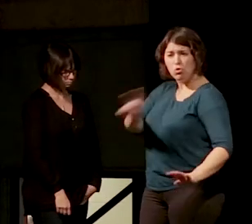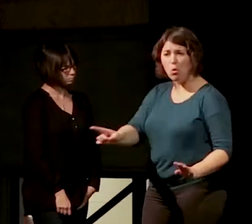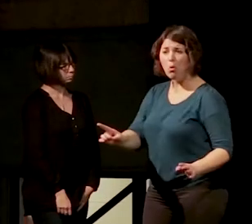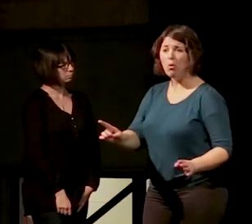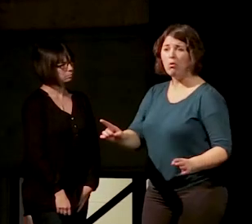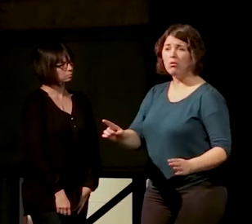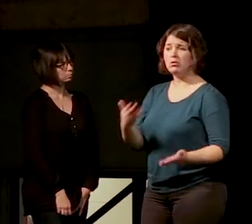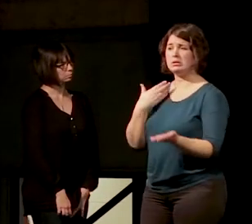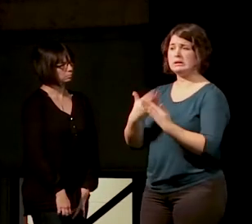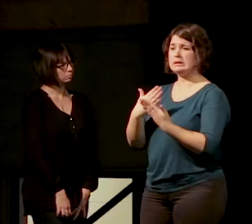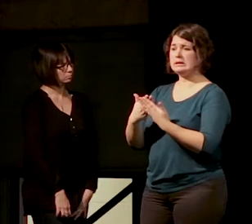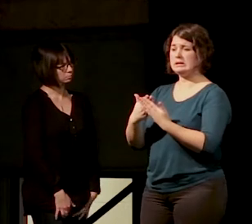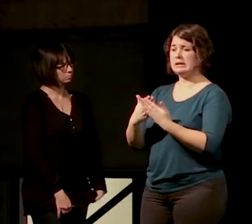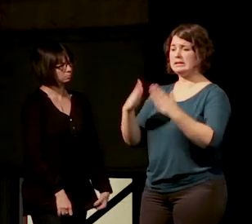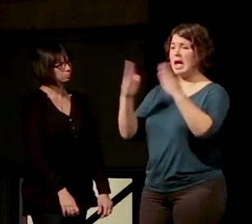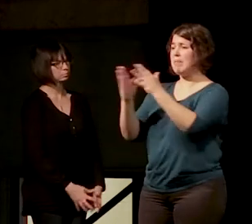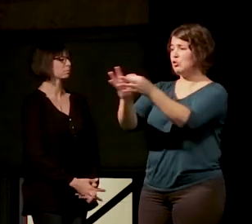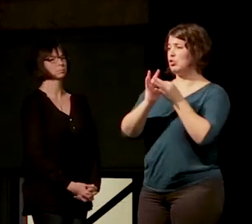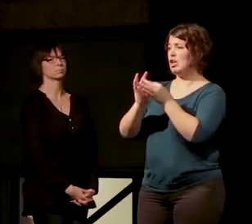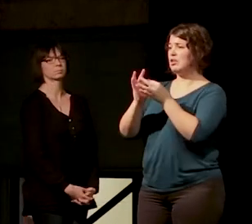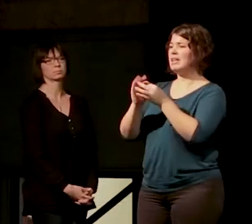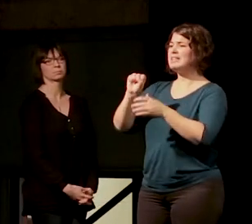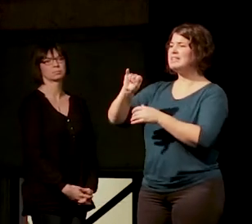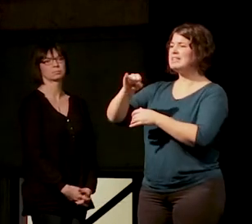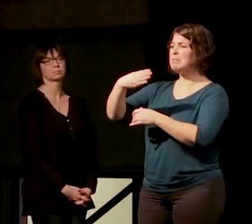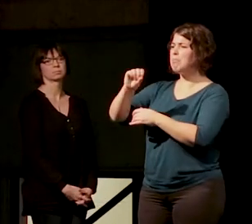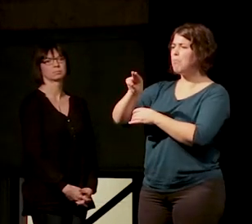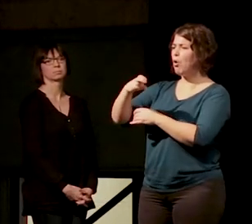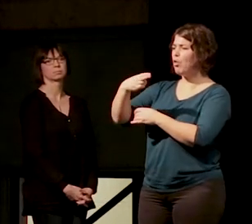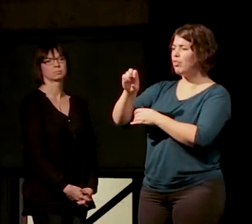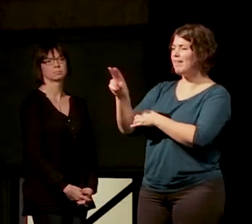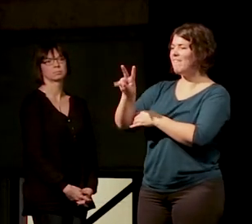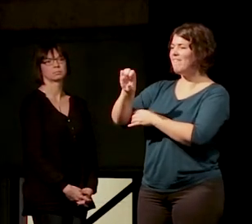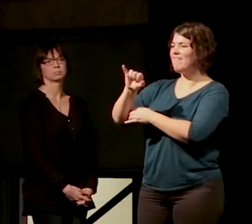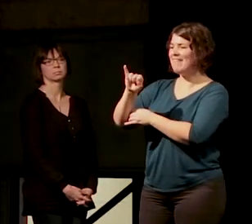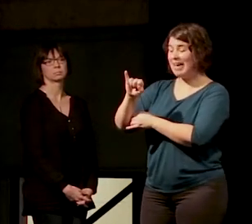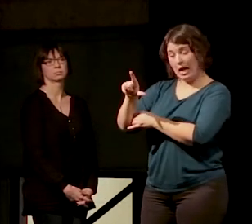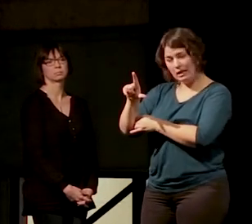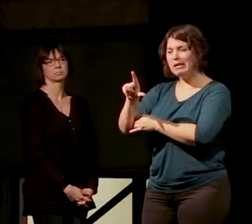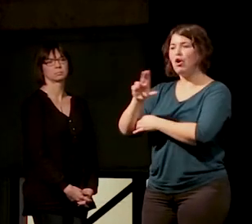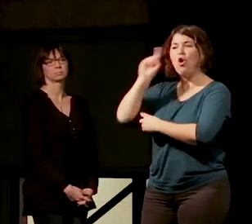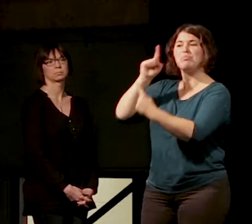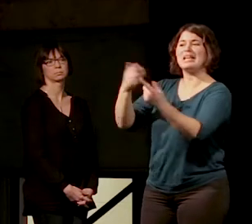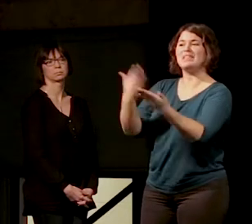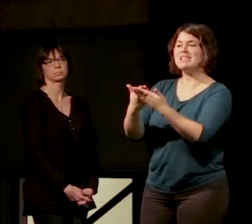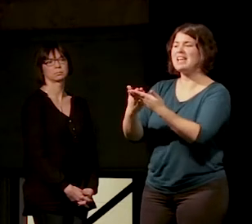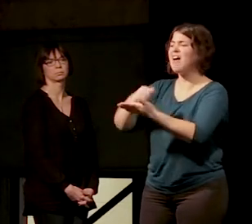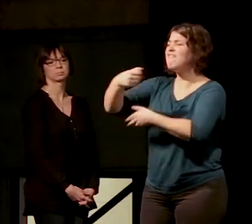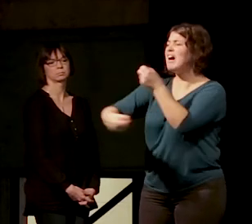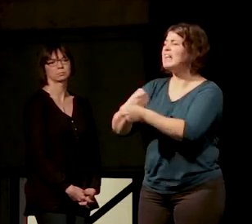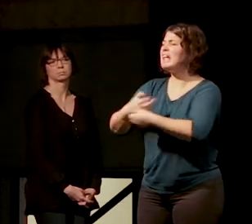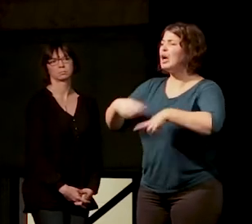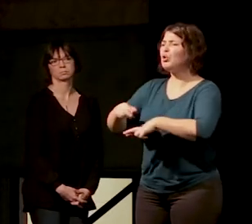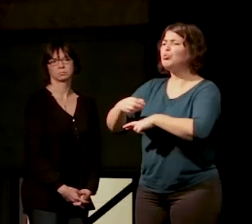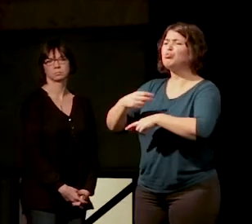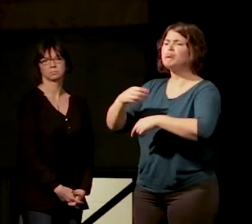C'est tout l'objet de la Maison des Solidarités Simone Veil, dont le chantier va être lancé en fin d'année, rue du Vieux-Bourg. Ce